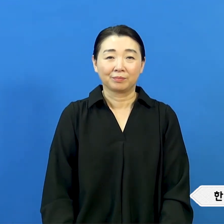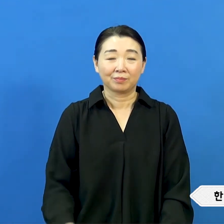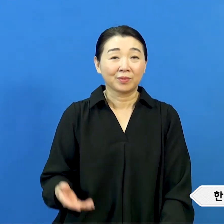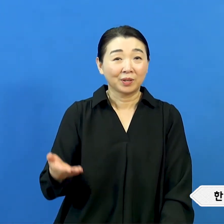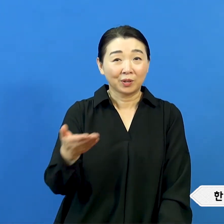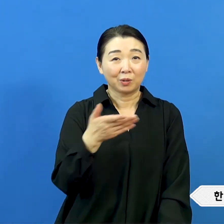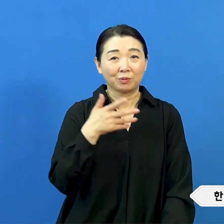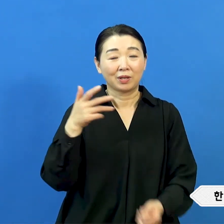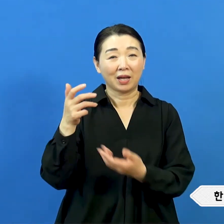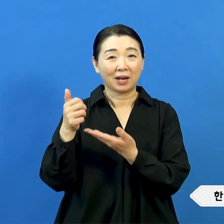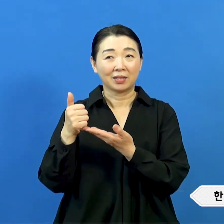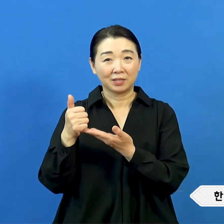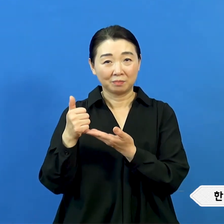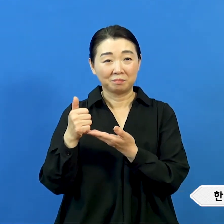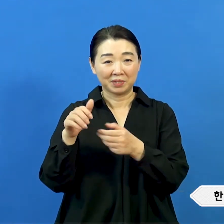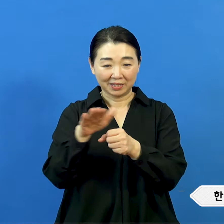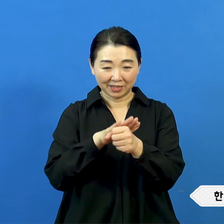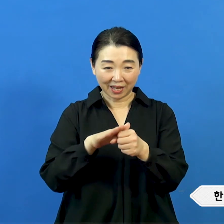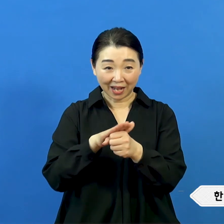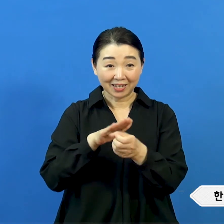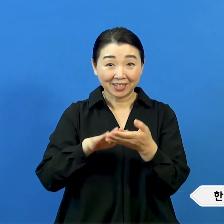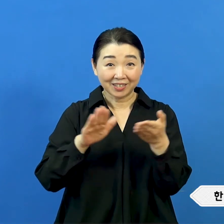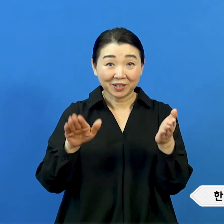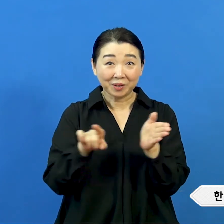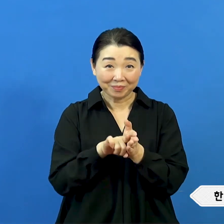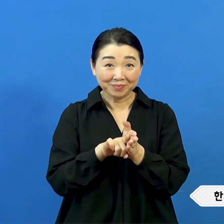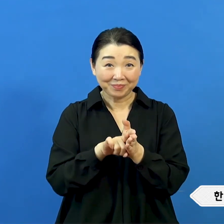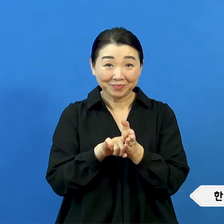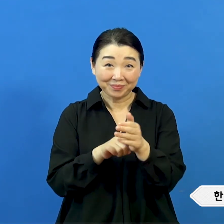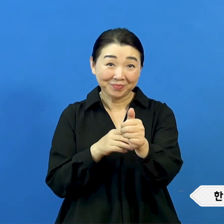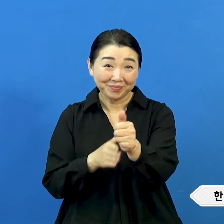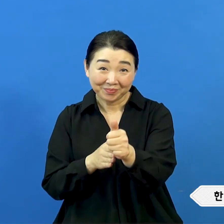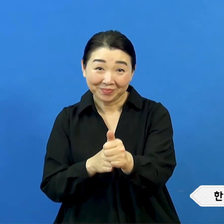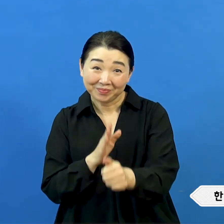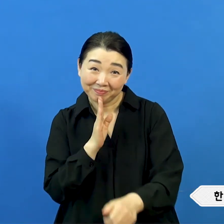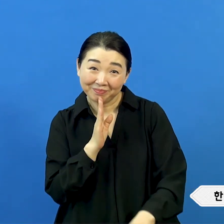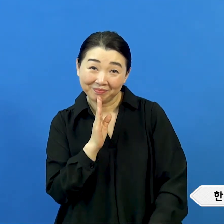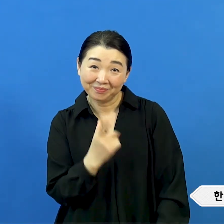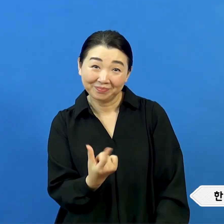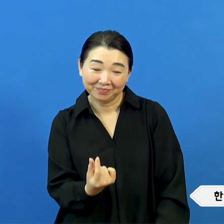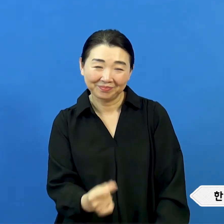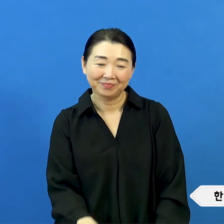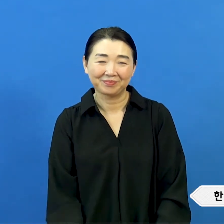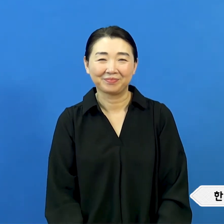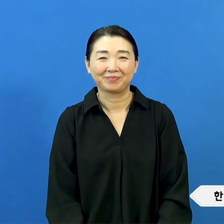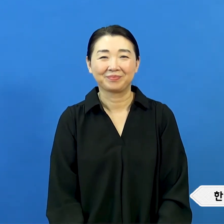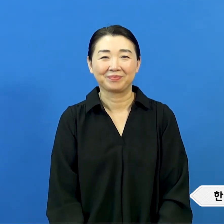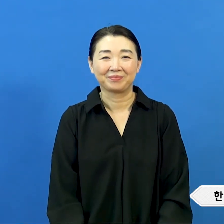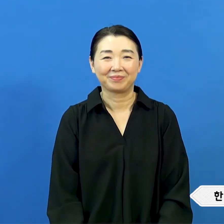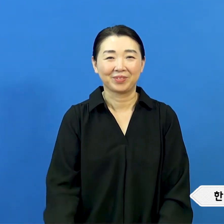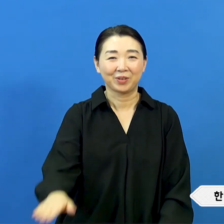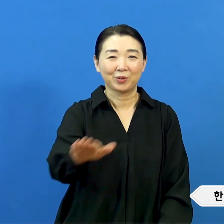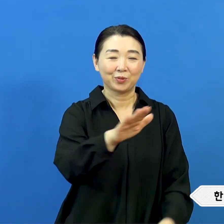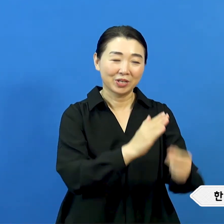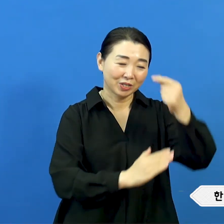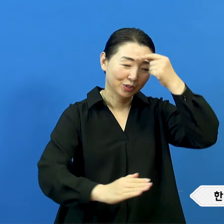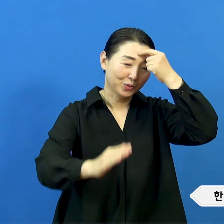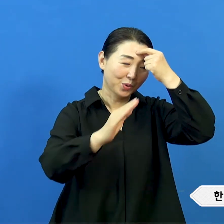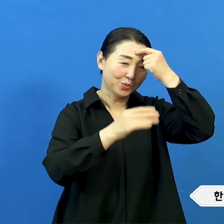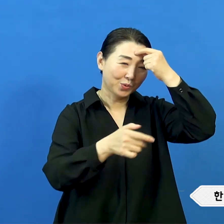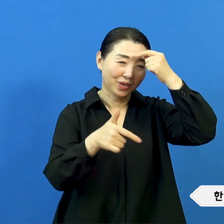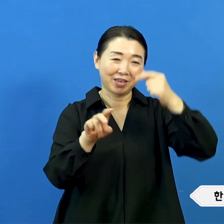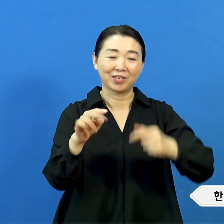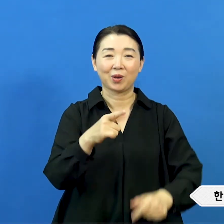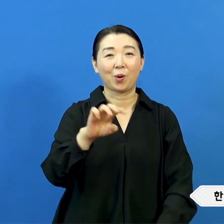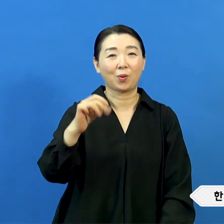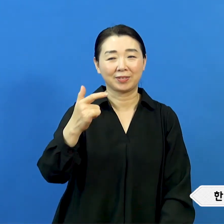여러분도 하나님은 사랑이신 것 믿으시지요? 그래서 우리는 성도의 견인을 얼마든지